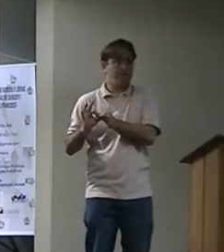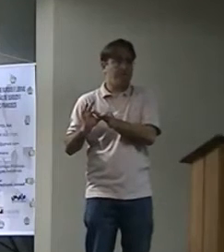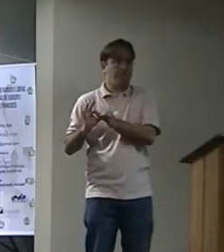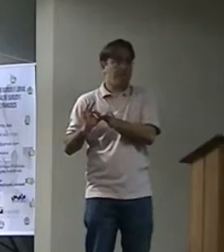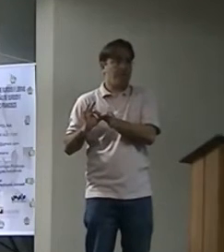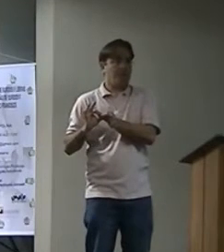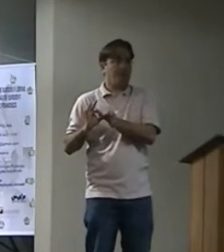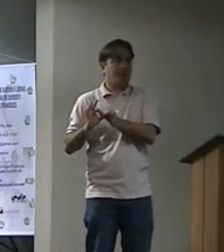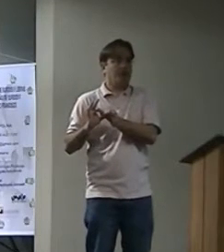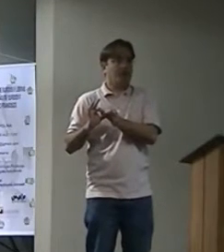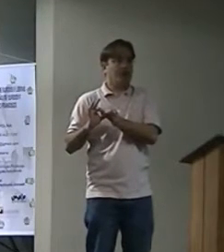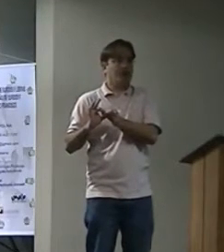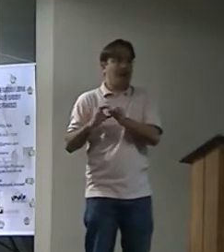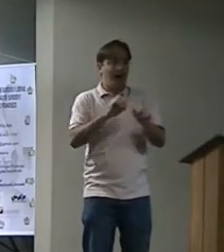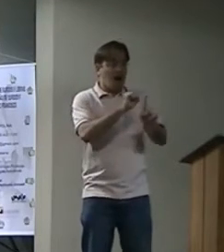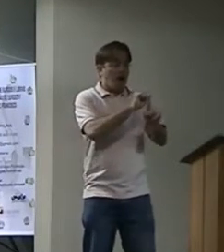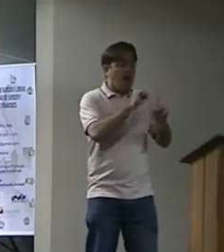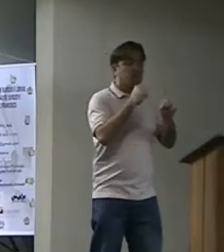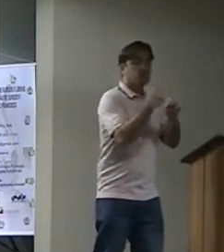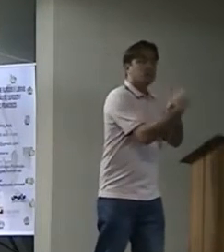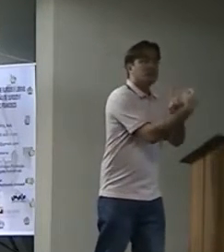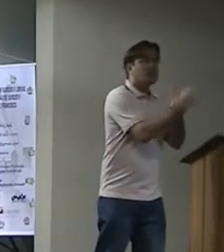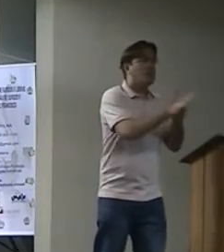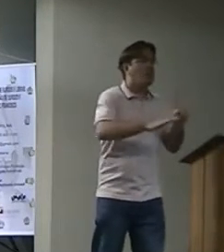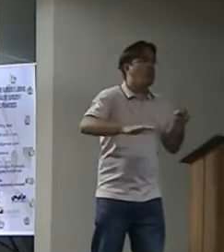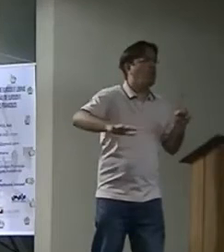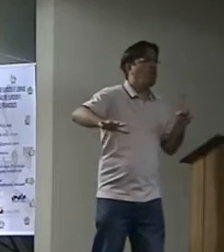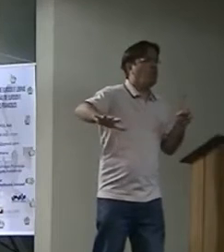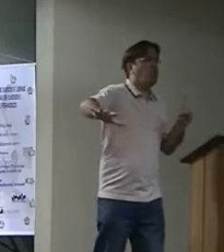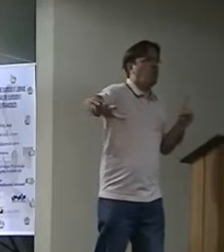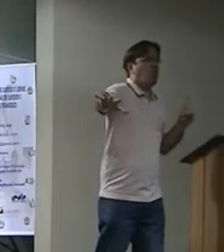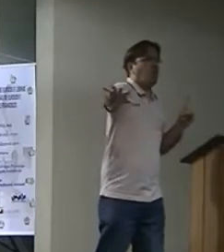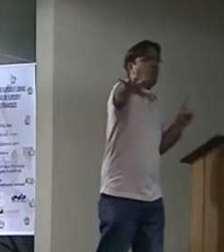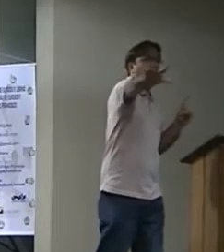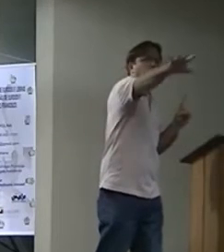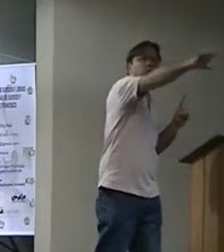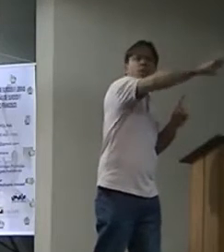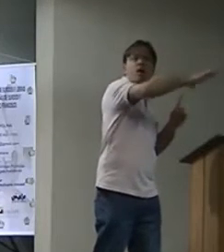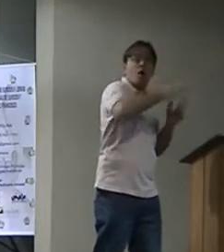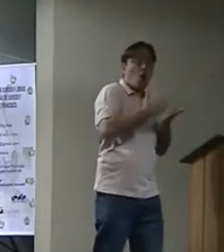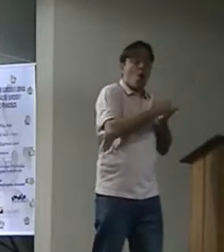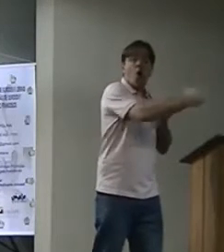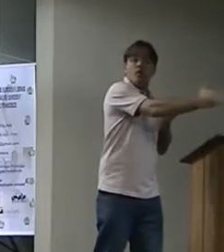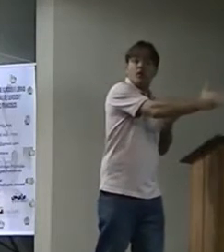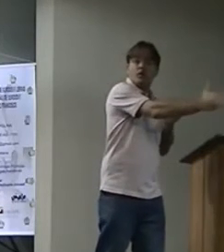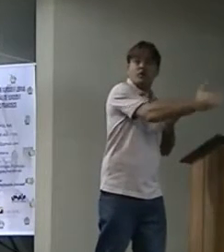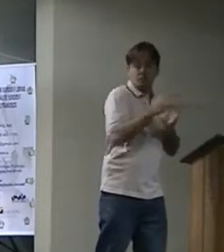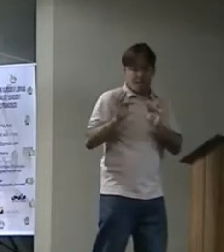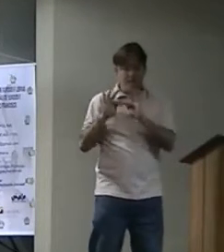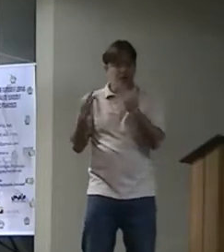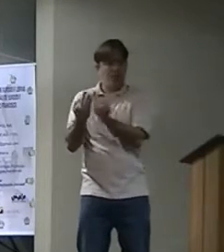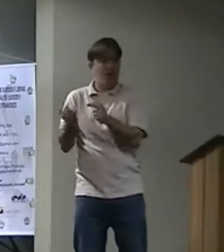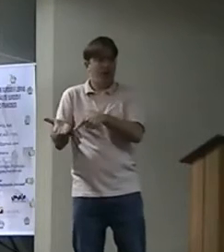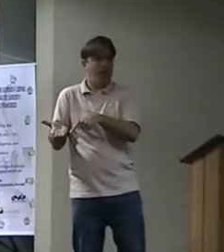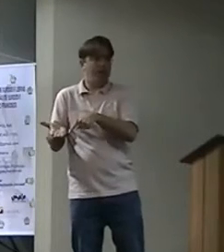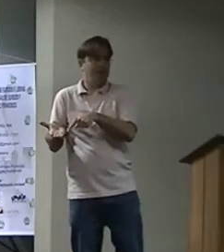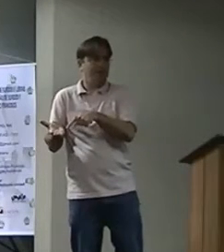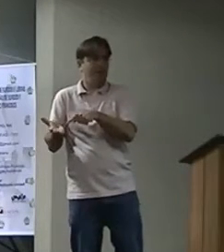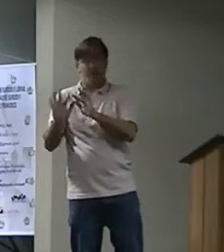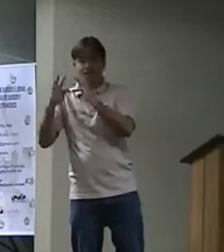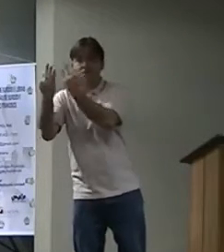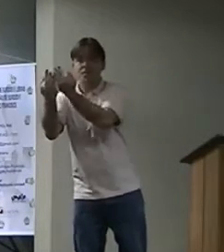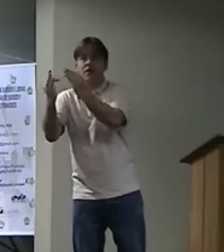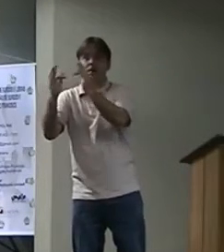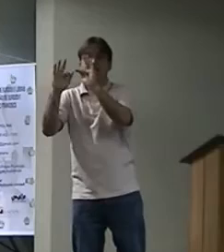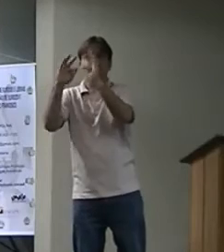a sociedade. Nela, os indivíduos organizam conceitos e buscam maturidade por meio de trocas entre seus